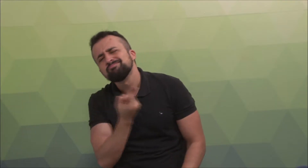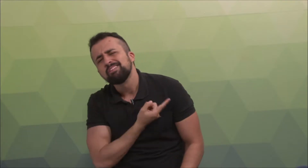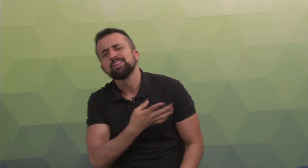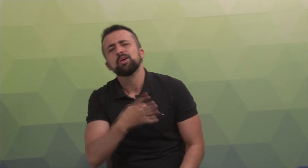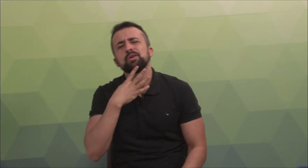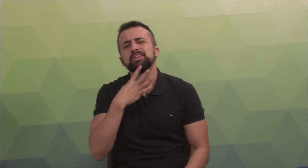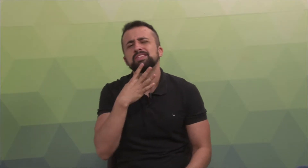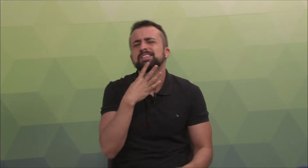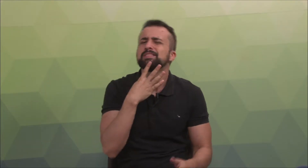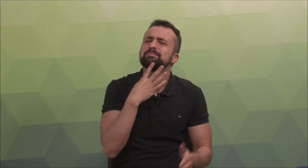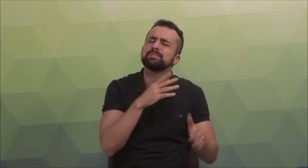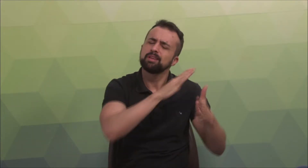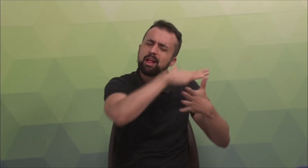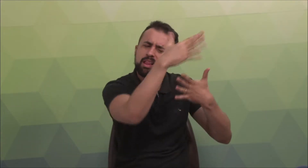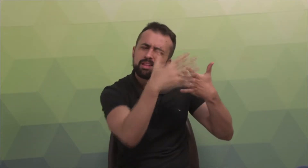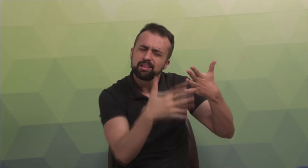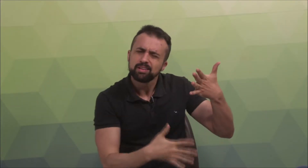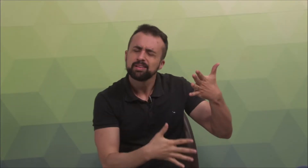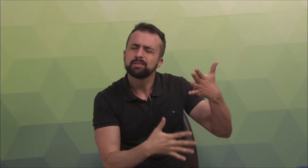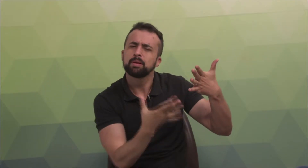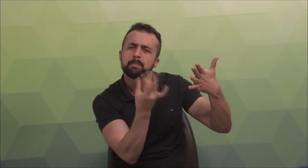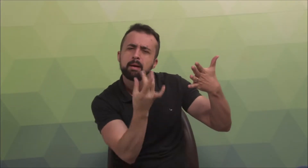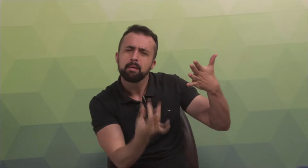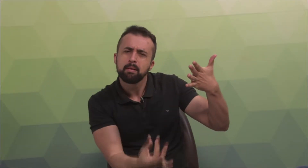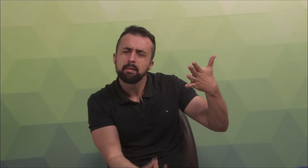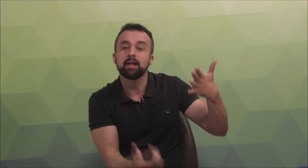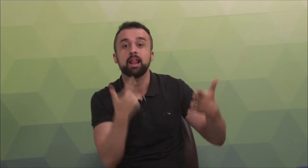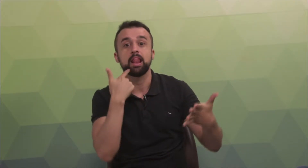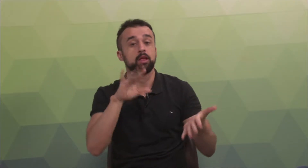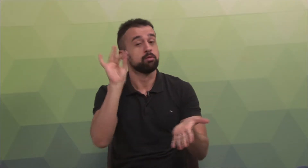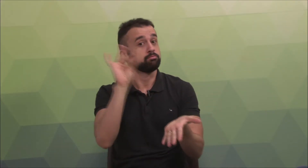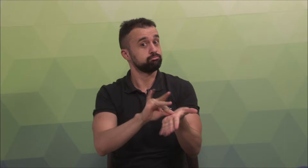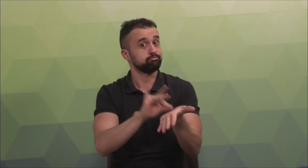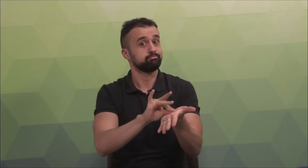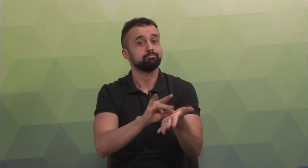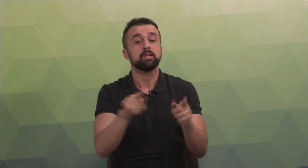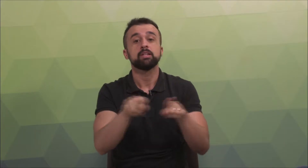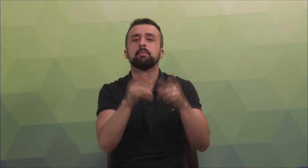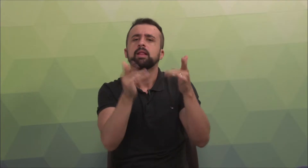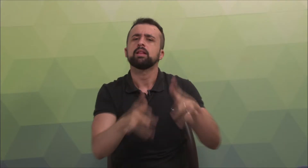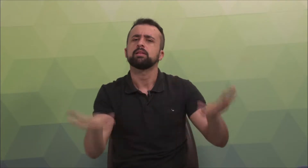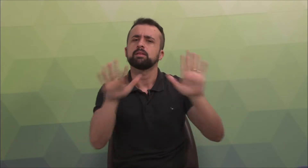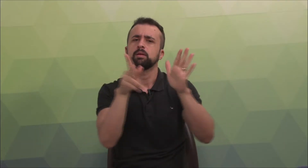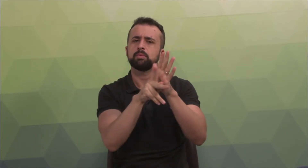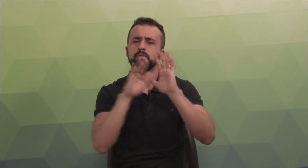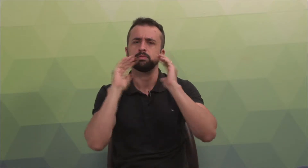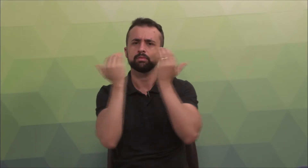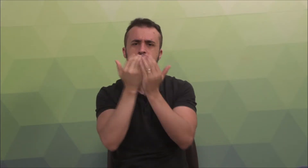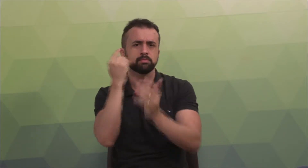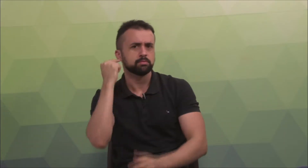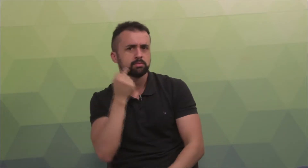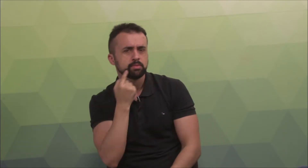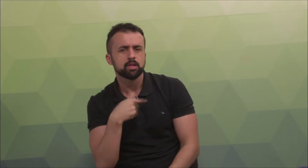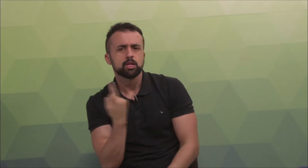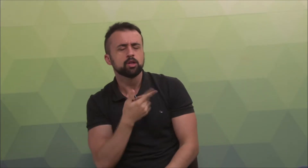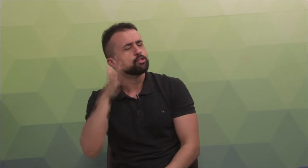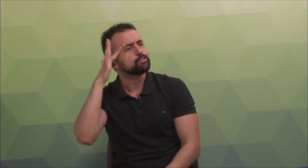Olá, pessoal! Agora que já conhecemos um pouco mais sobre a Libras enquanto língua de fato e natural da comunidade